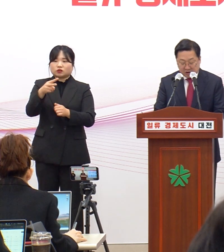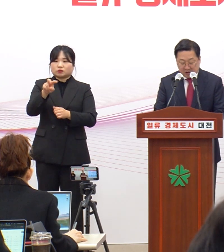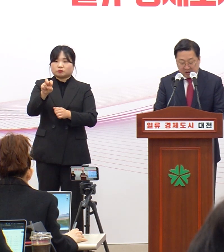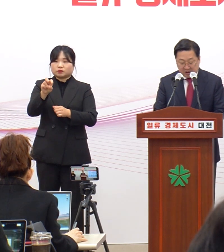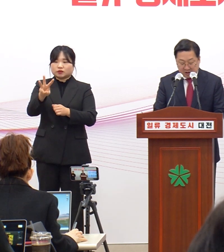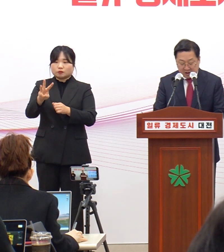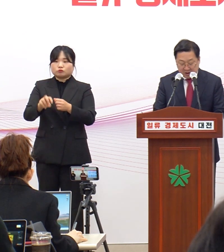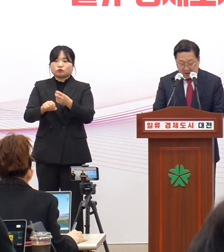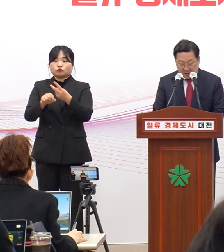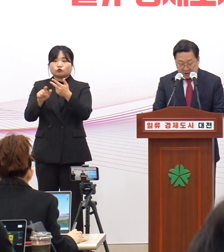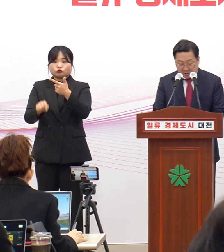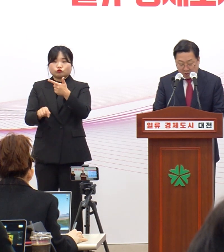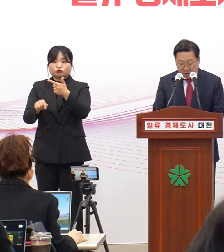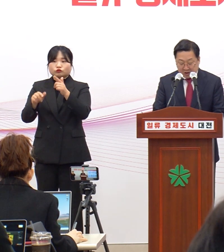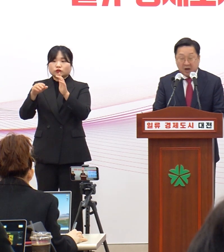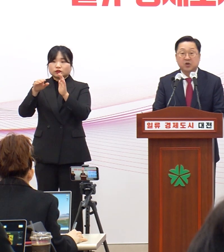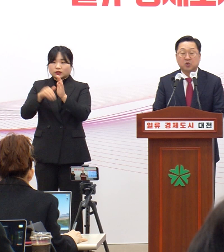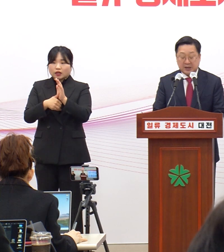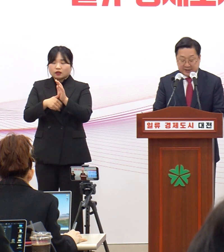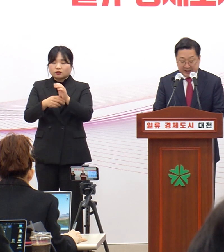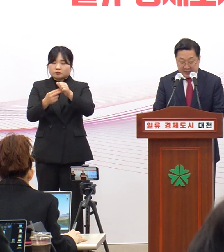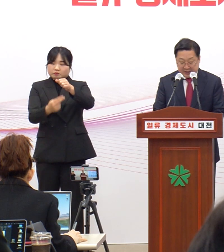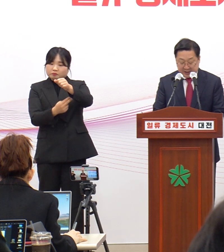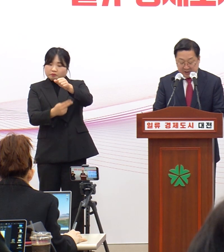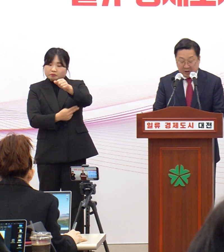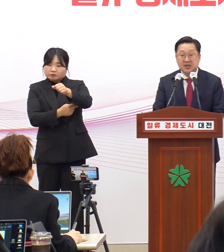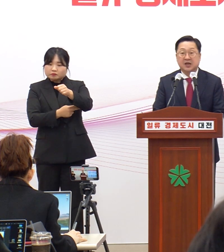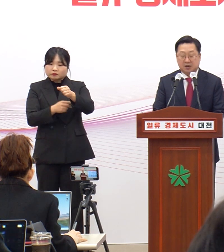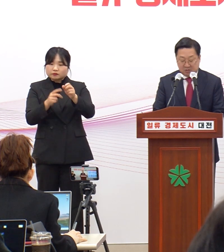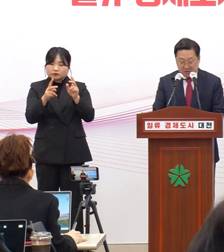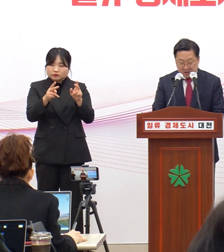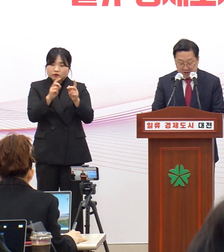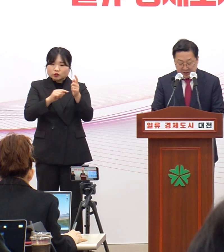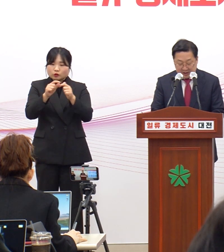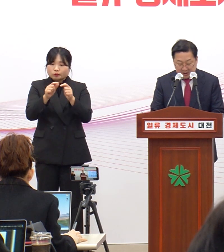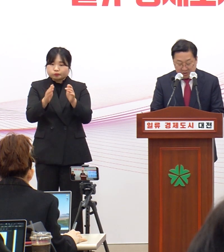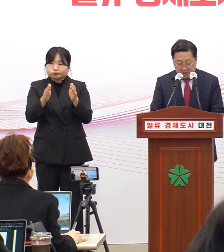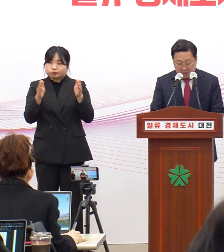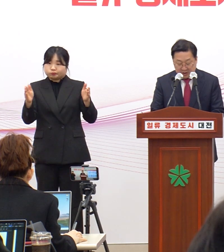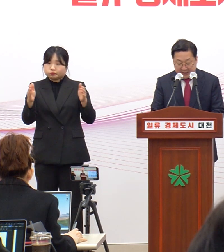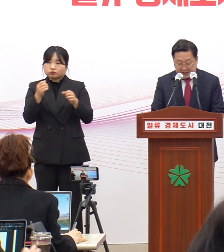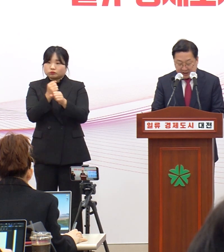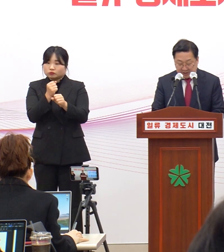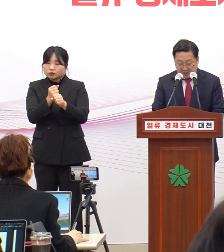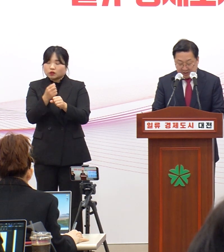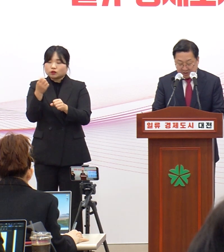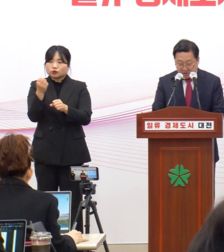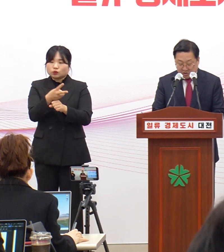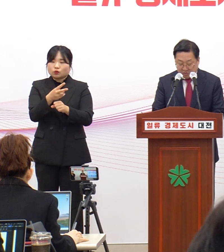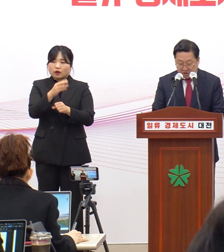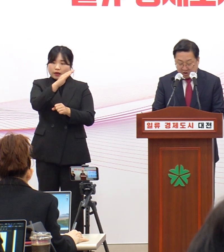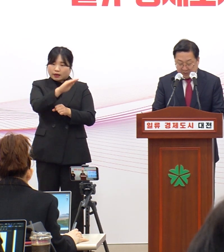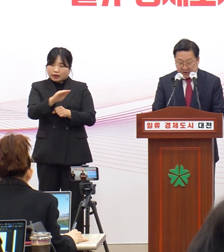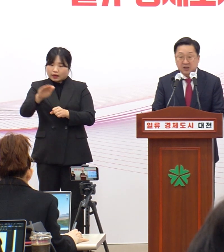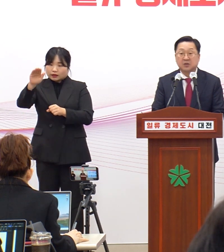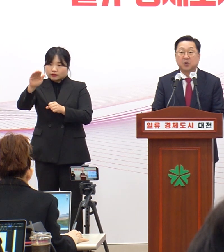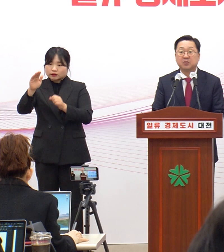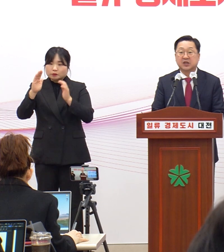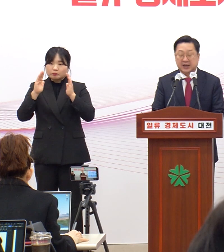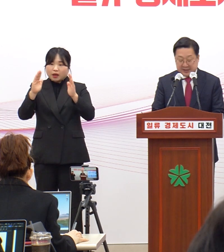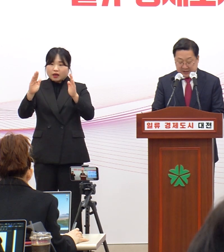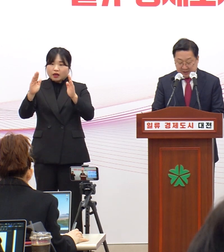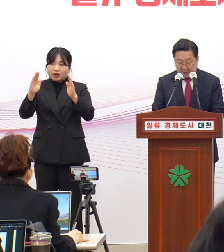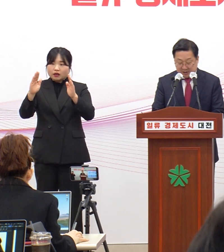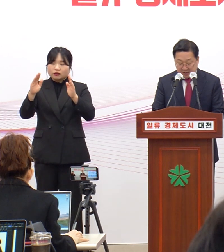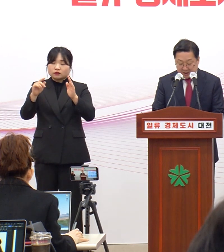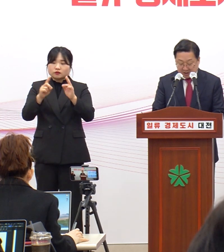2023년 6월 또 교각과 교각 사이를 확장하고 또 아치형 건축물을 떠받치는